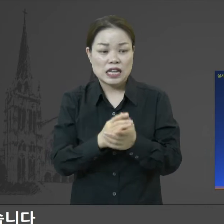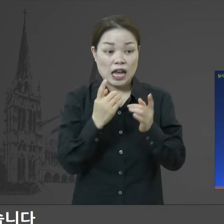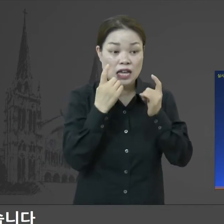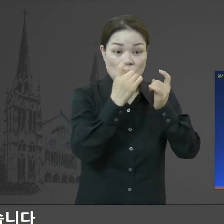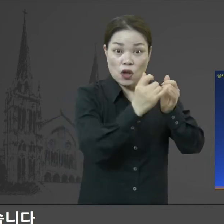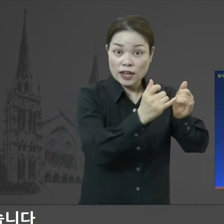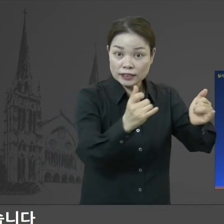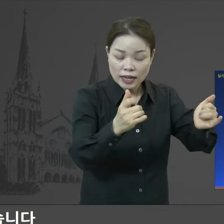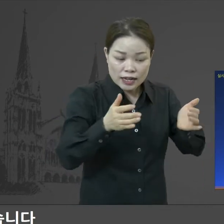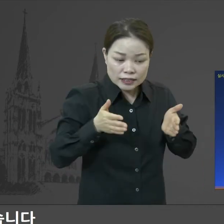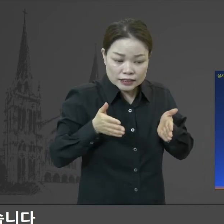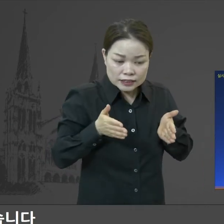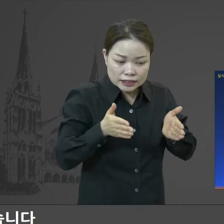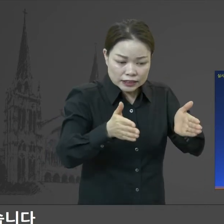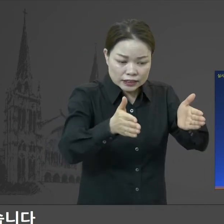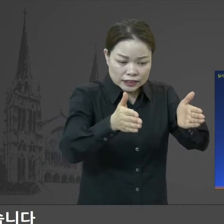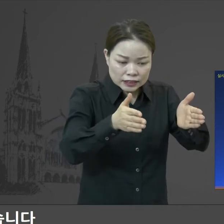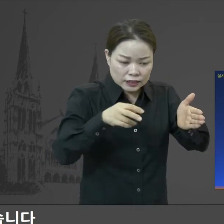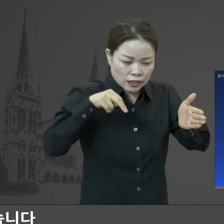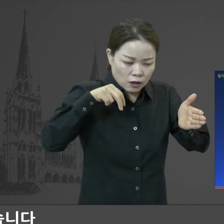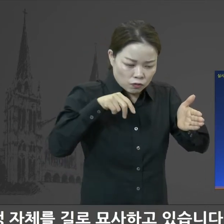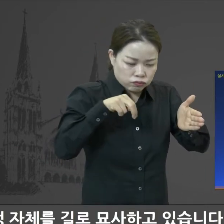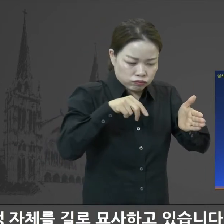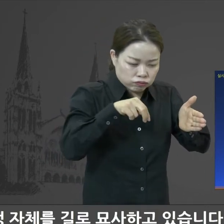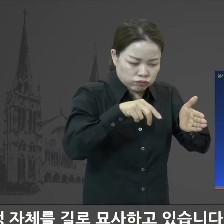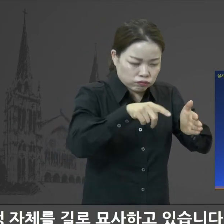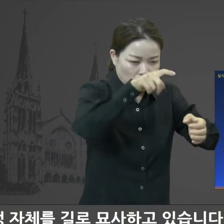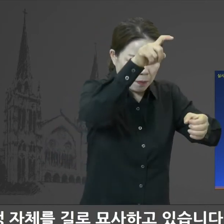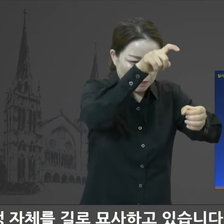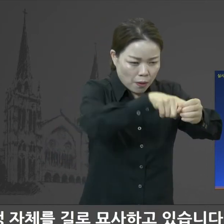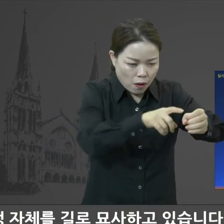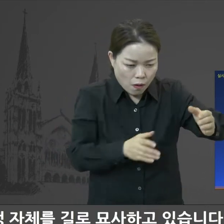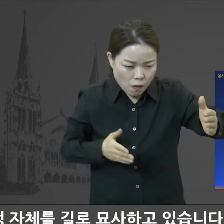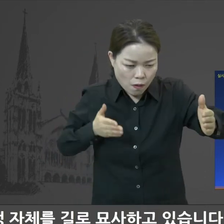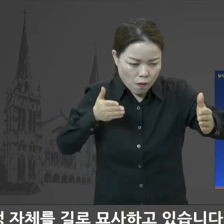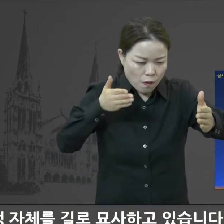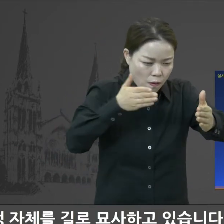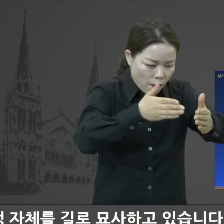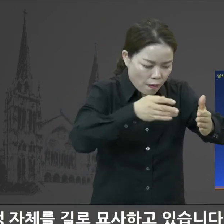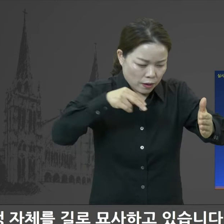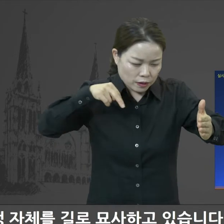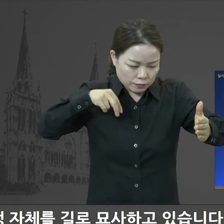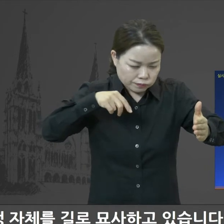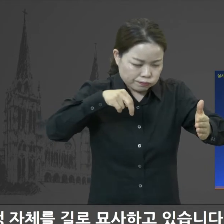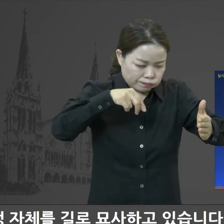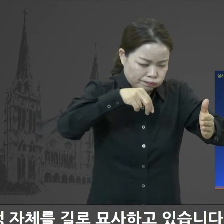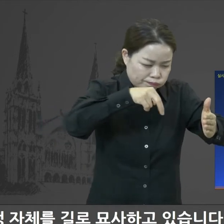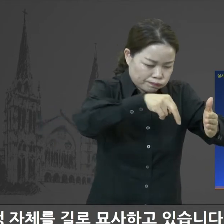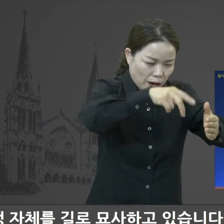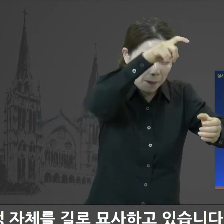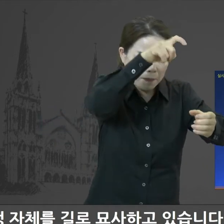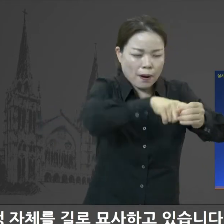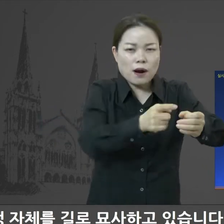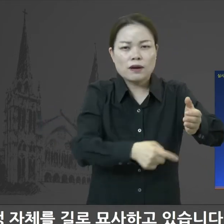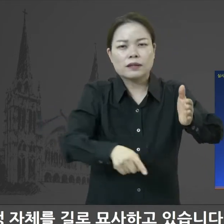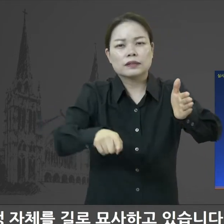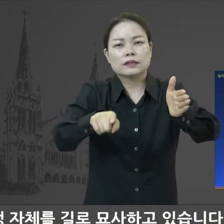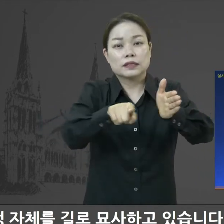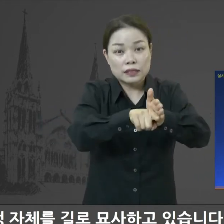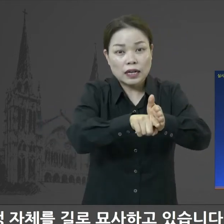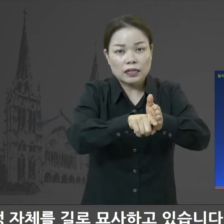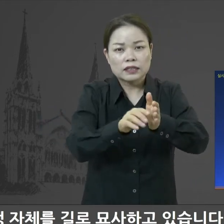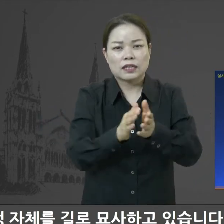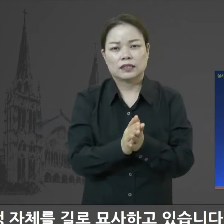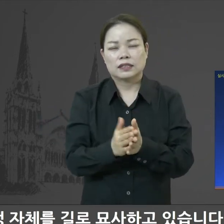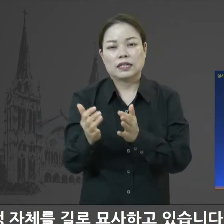여행자가 길을 떠나서 그 목적지를 향해 걸어가는 것과 똑같이 주어진 여정을 따라서 목적지를 향하고 나아가는 것, 그것이